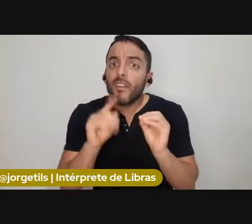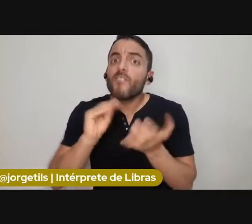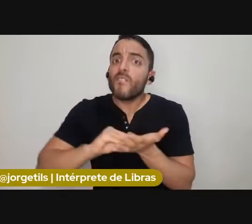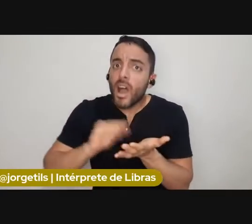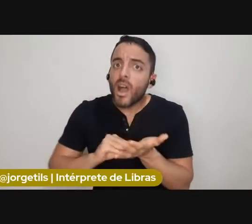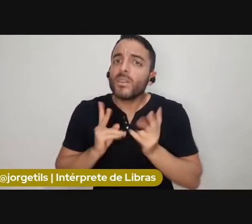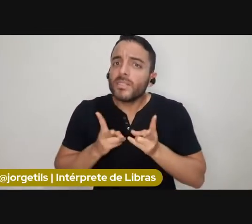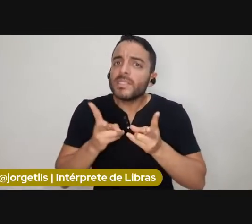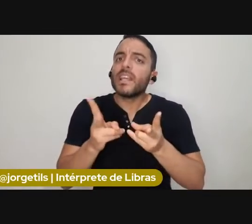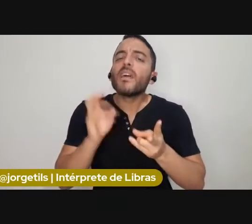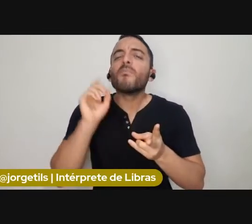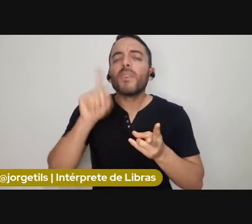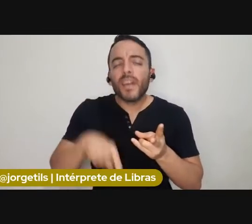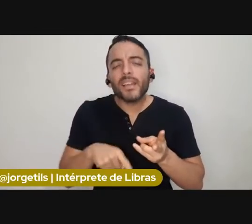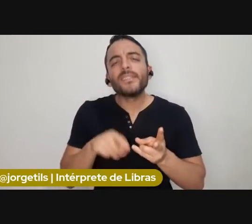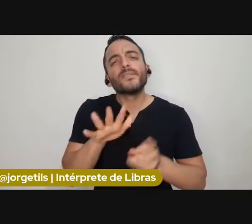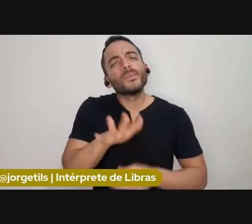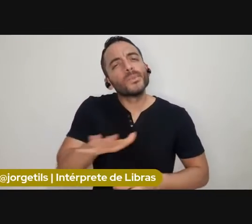foi,